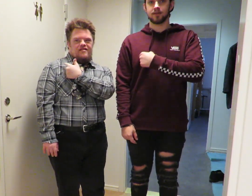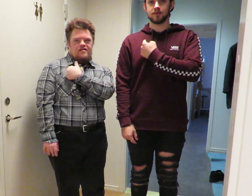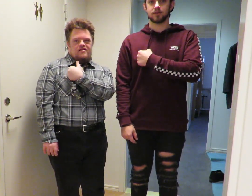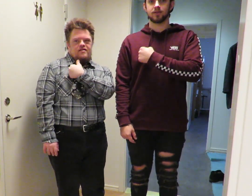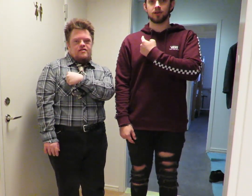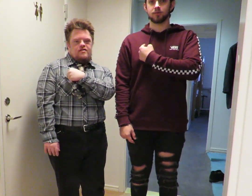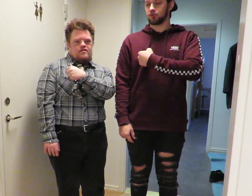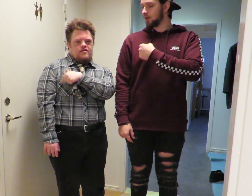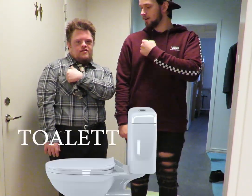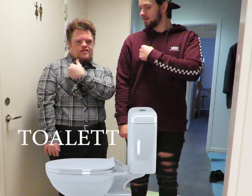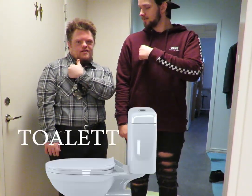Nu ska vi gå på toa.